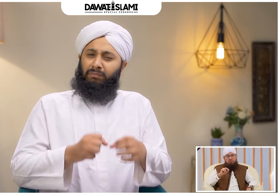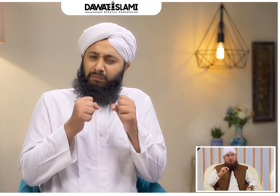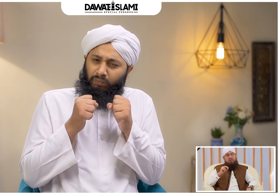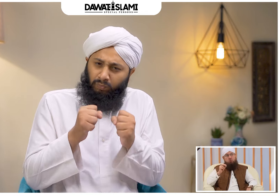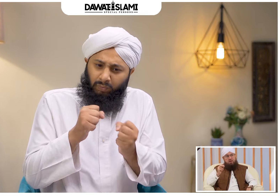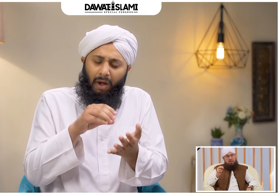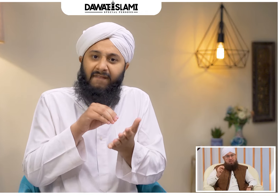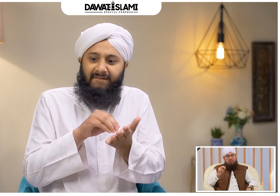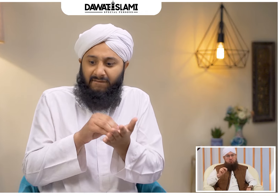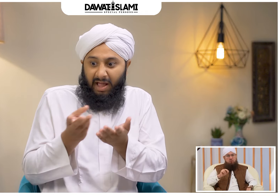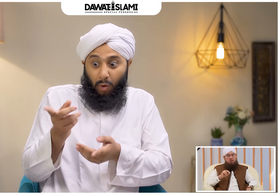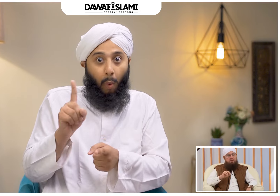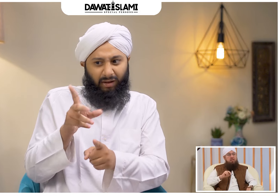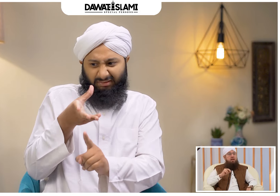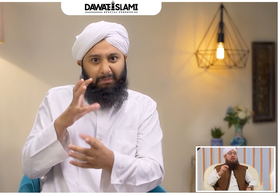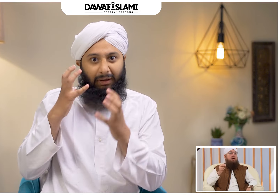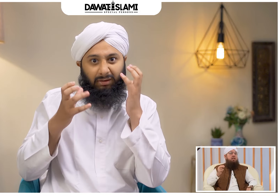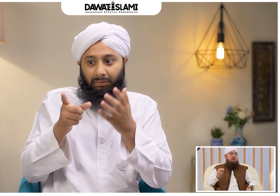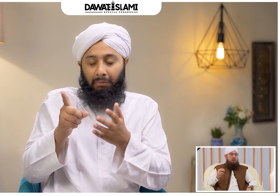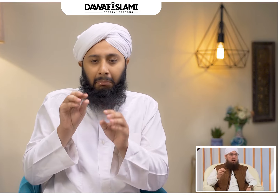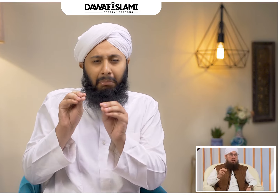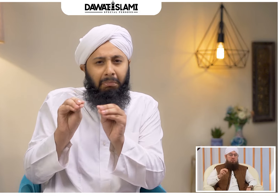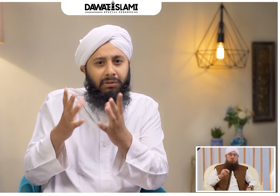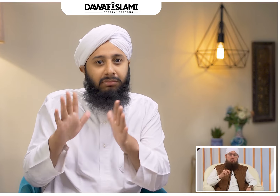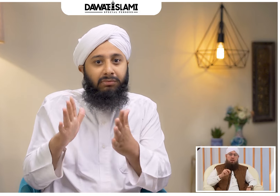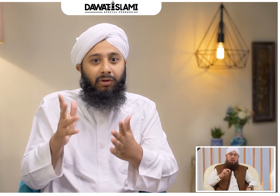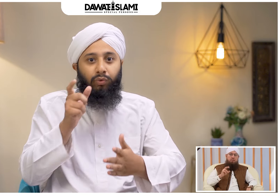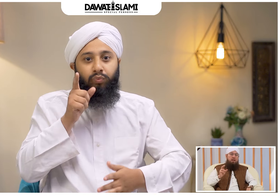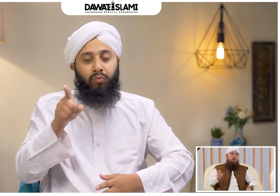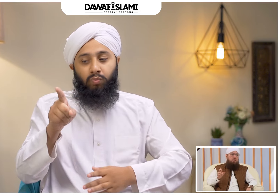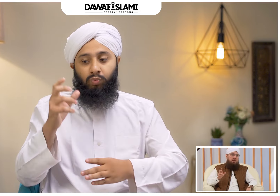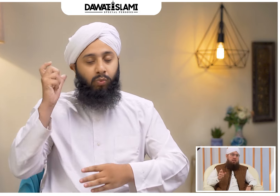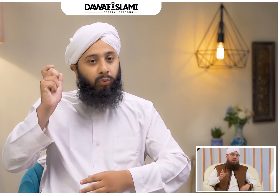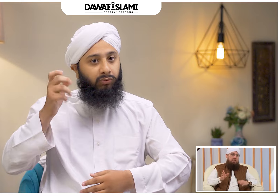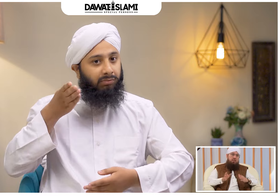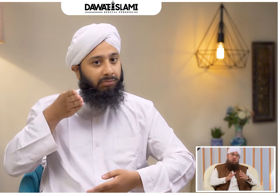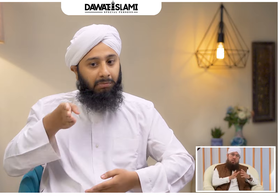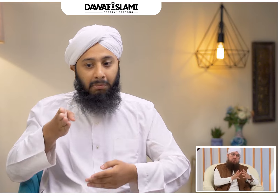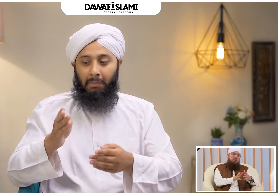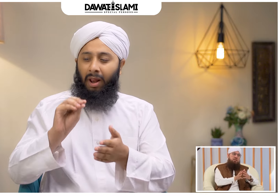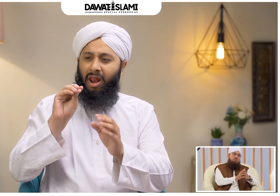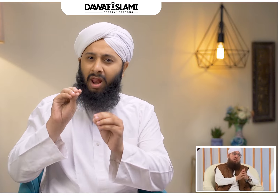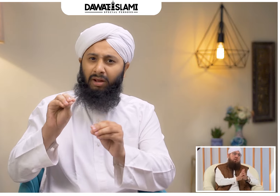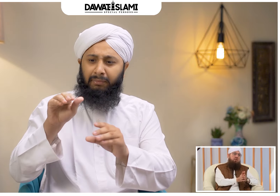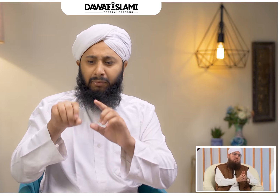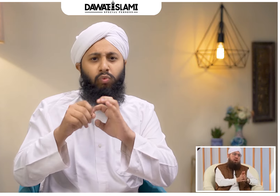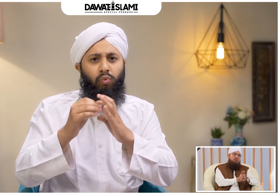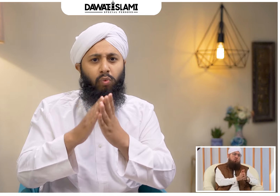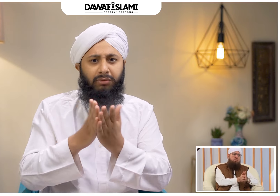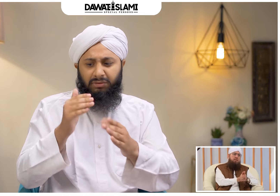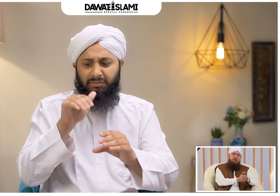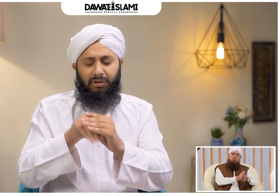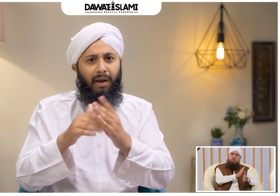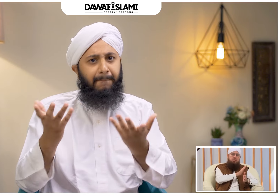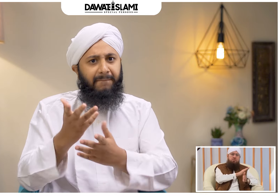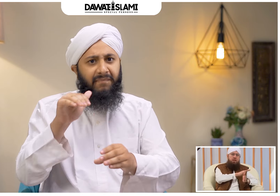مجبوری پر فائدہ اٹھانا یا کسی مسلمان کی خیر خواہی نہ کرنا، کسی مسلمان کا بھلا نہ چاہنا، یہ شریعت میں اس کے بارے میں کیا فرمایا گیا؟ جب اس کو